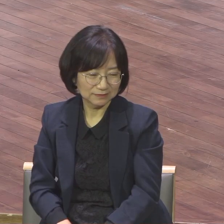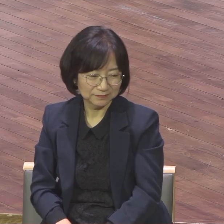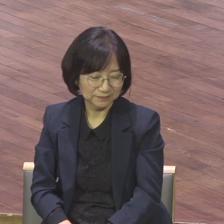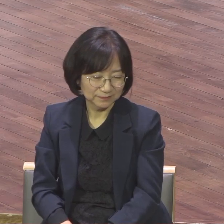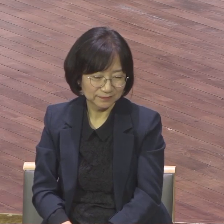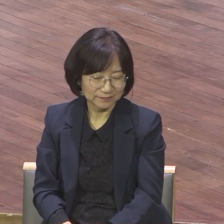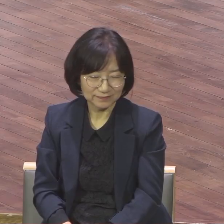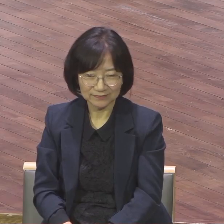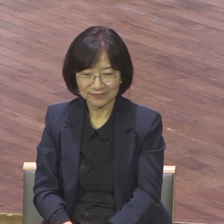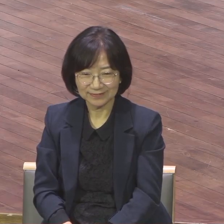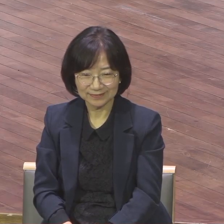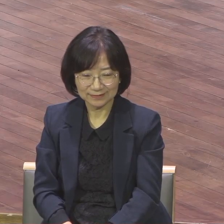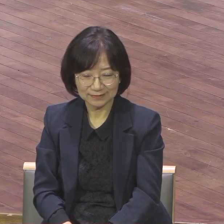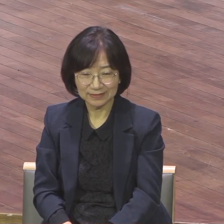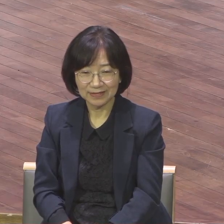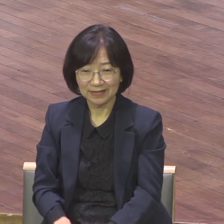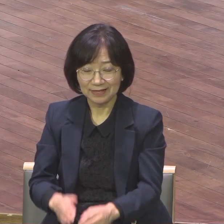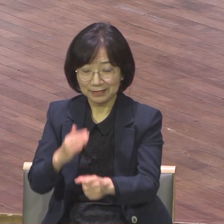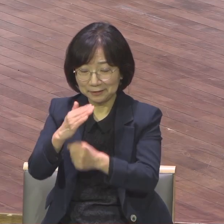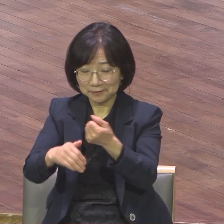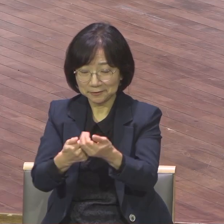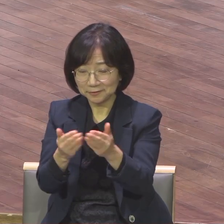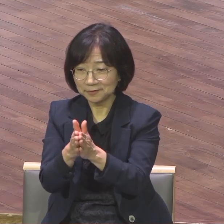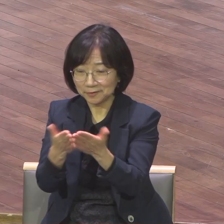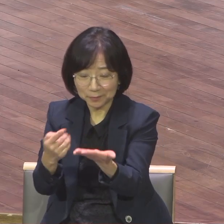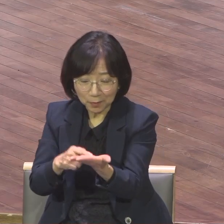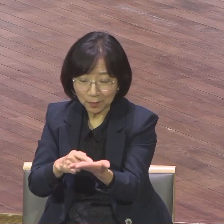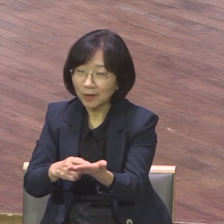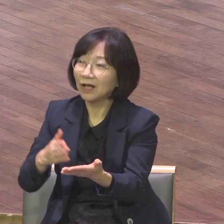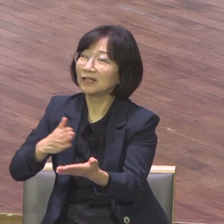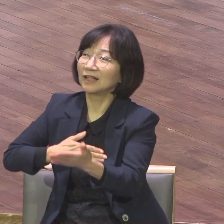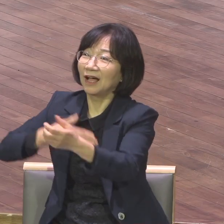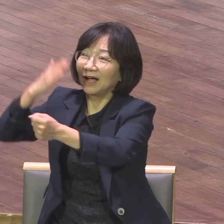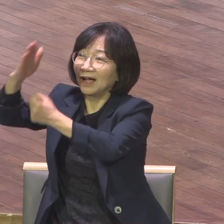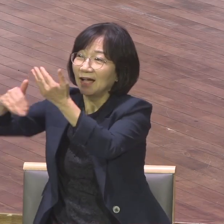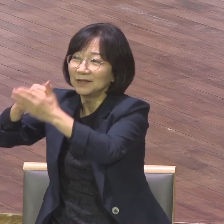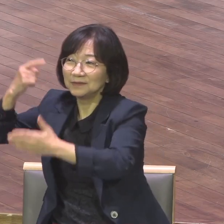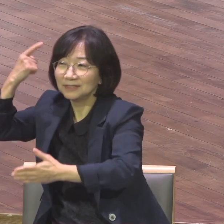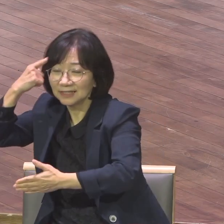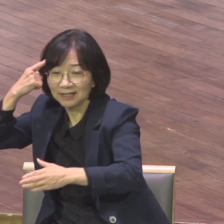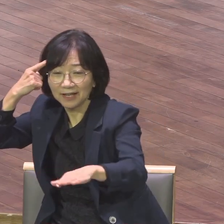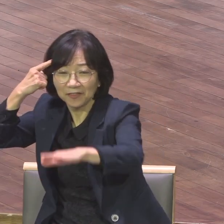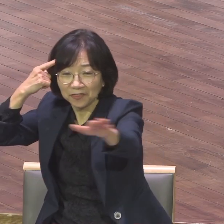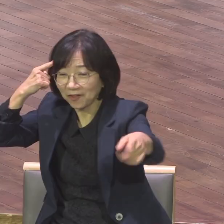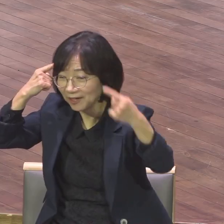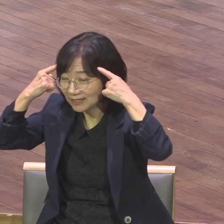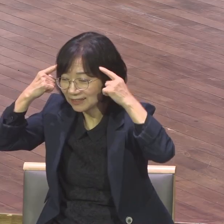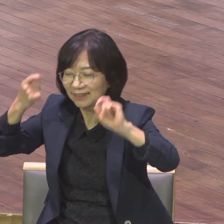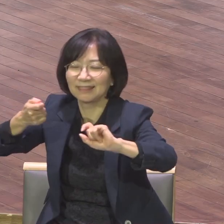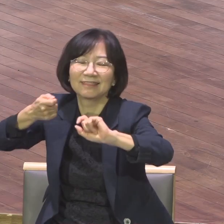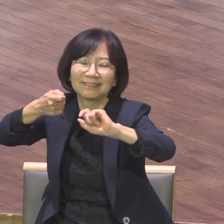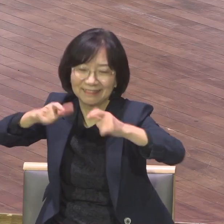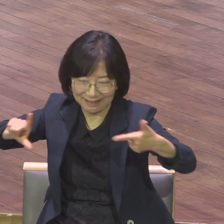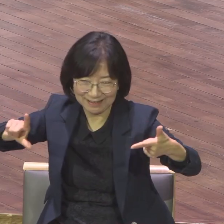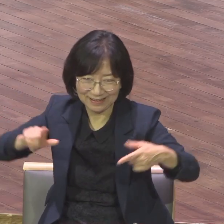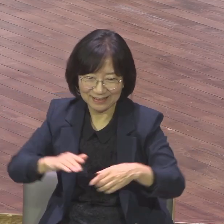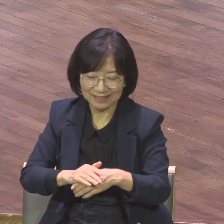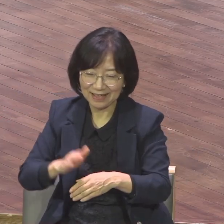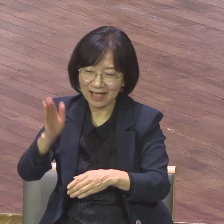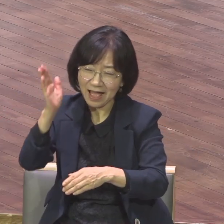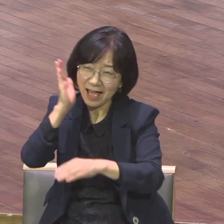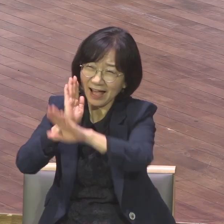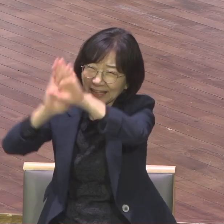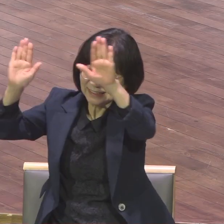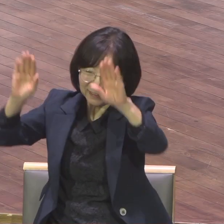성경은 뭐랍니까? 네 생각 내 생각 다르다 그래. 네 생각과 내 생각 어찌 하늘과 땅 차이다.